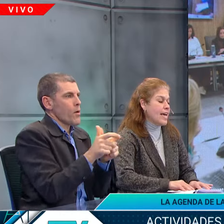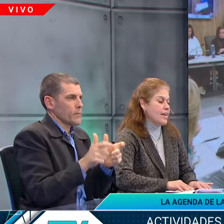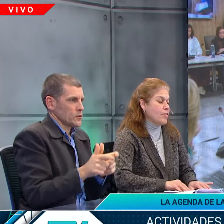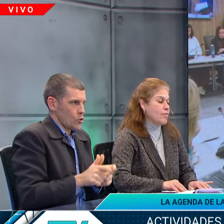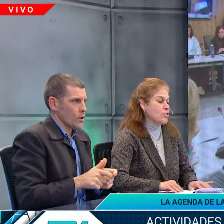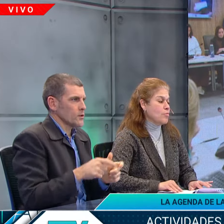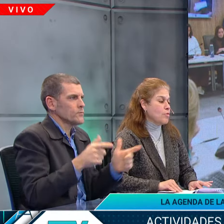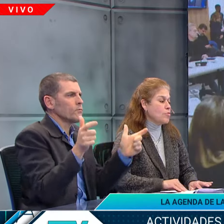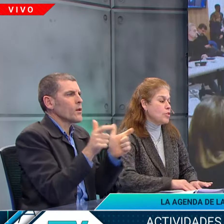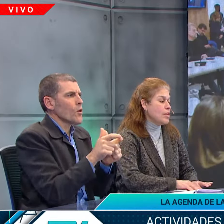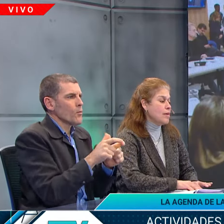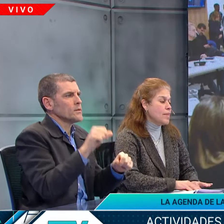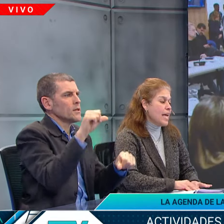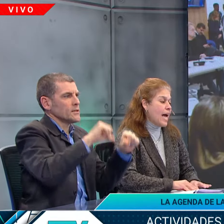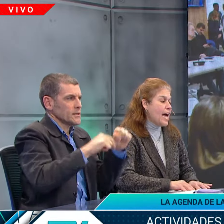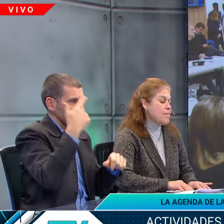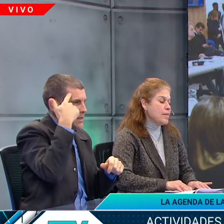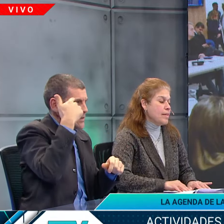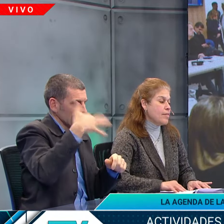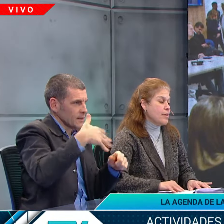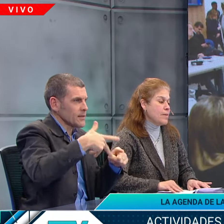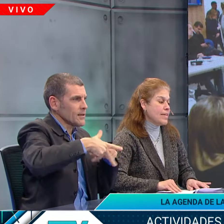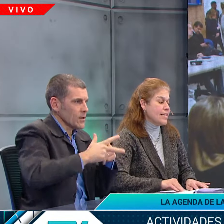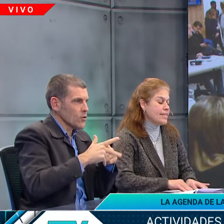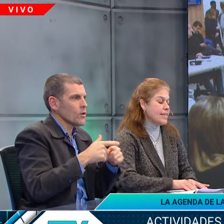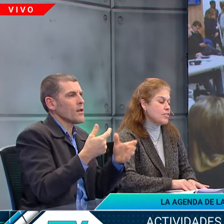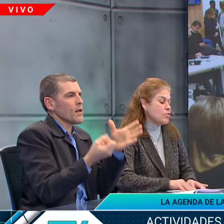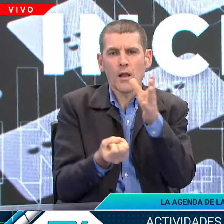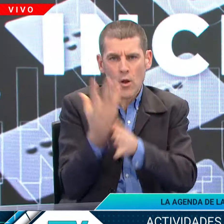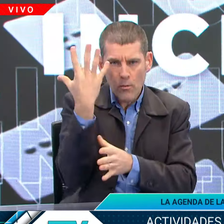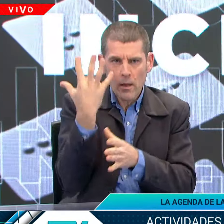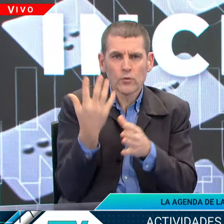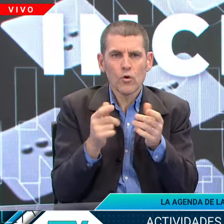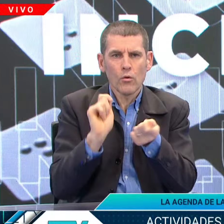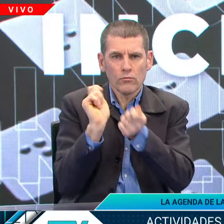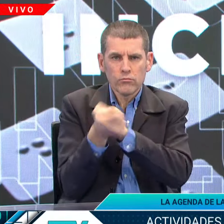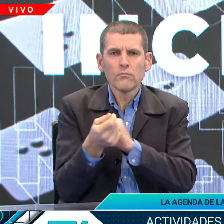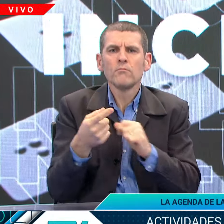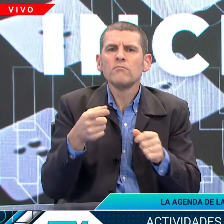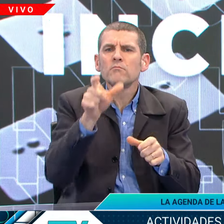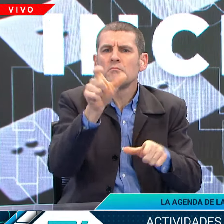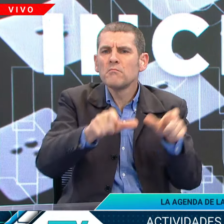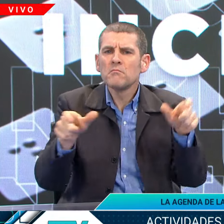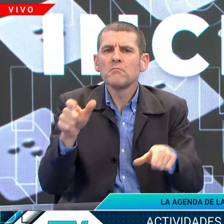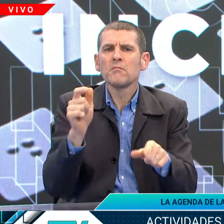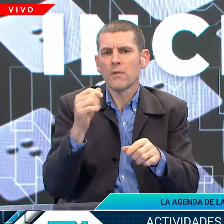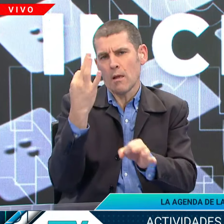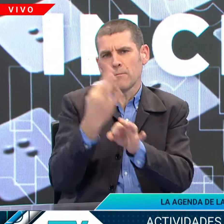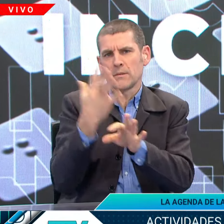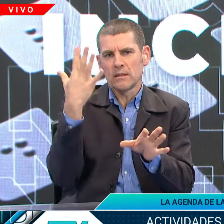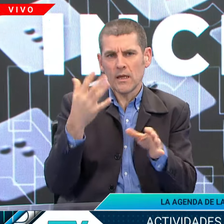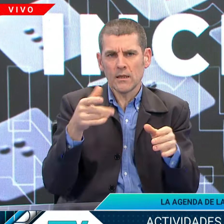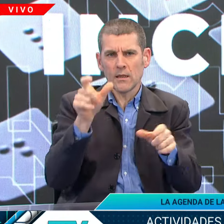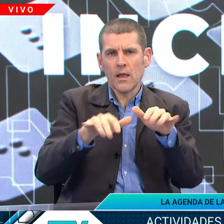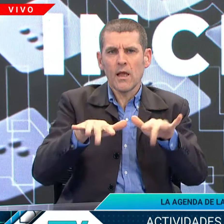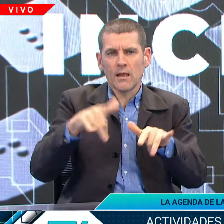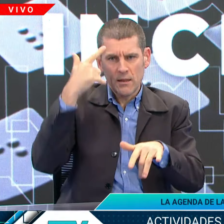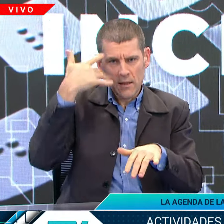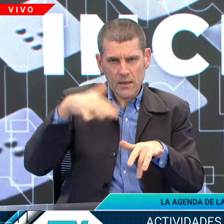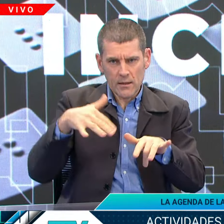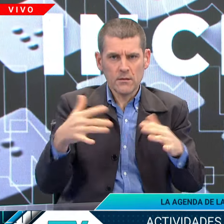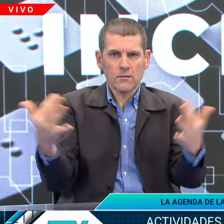Tecnología e Innovación Productiva ha invitado especialistas sobre inteligencia artificial. Simultáneamente,